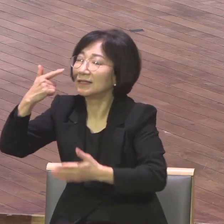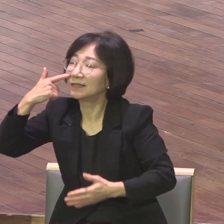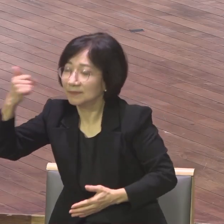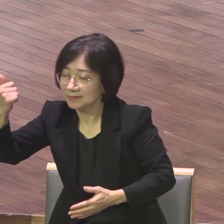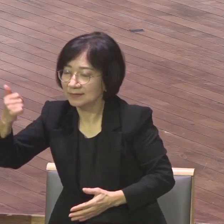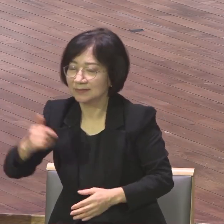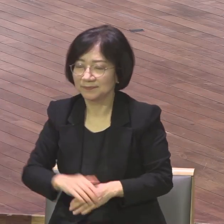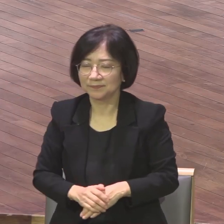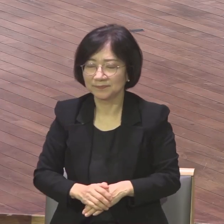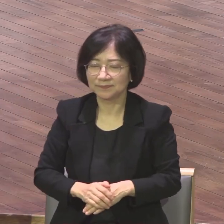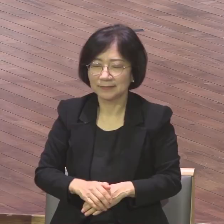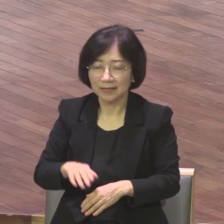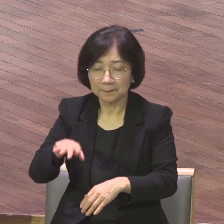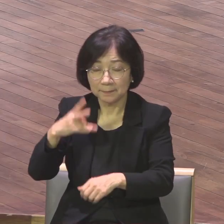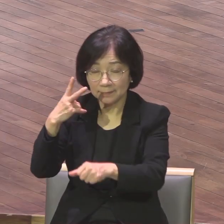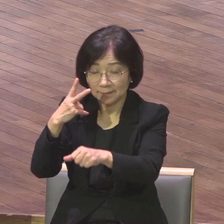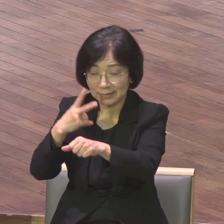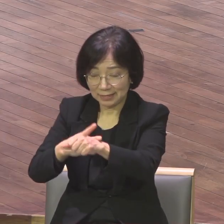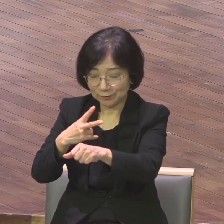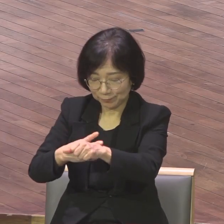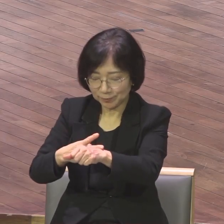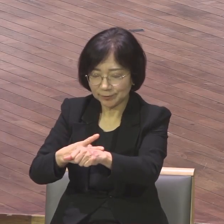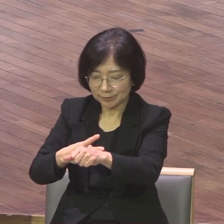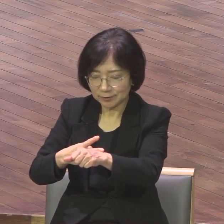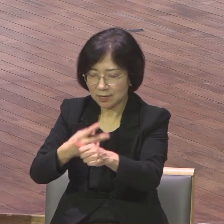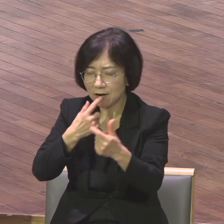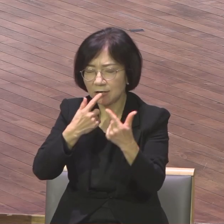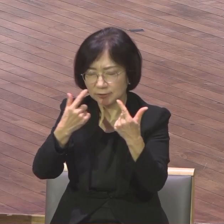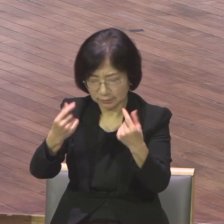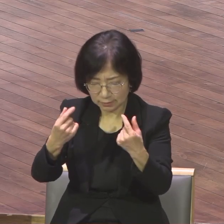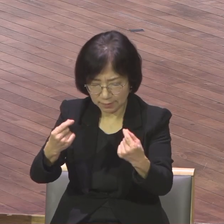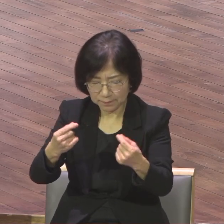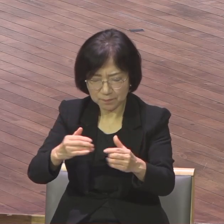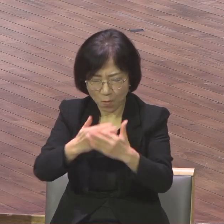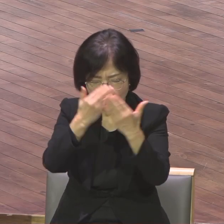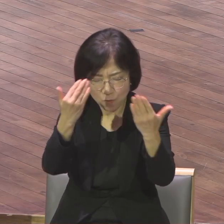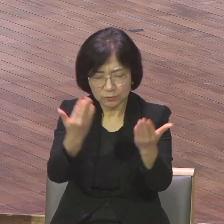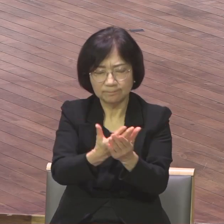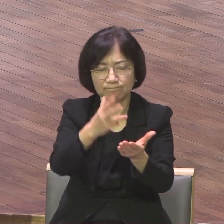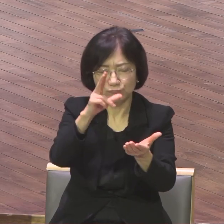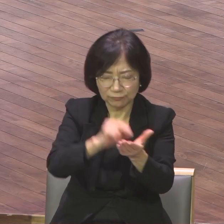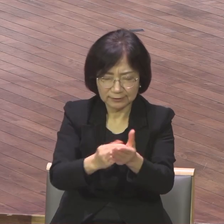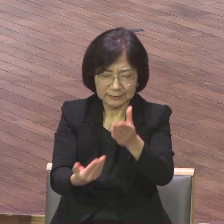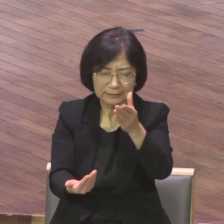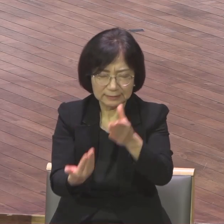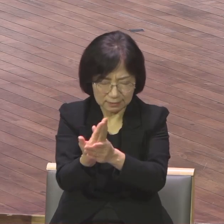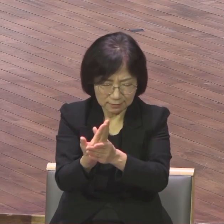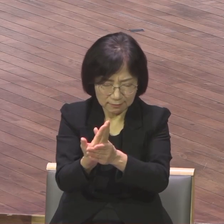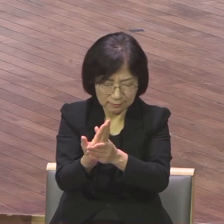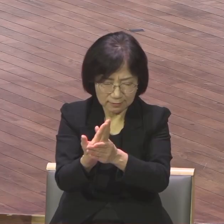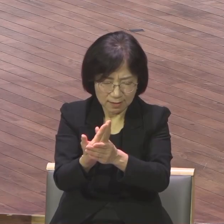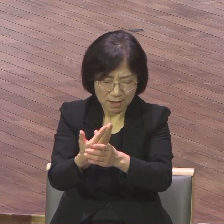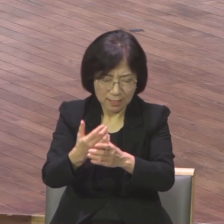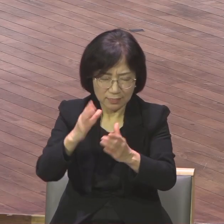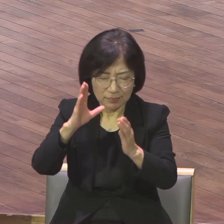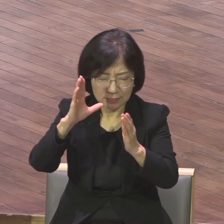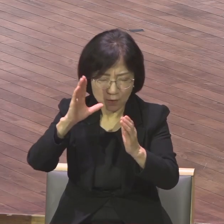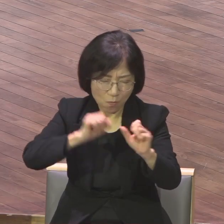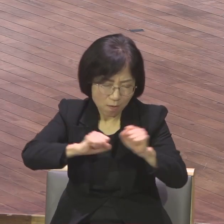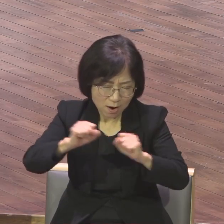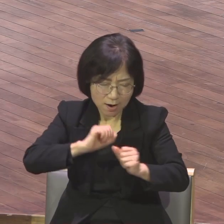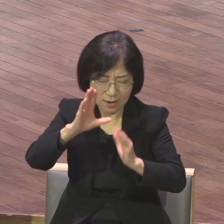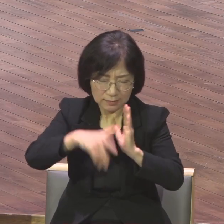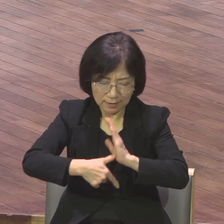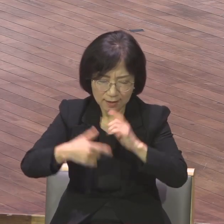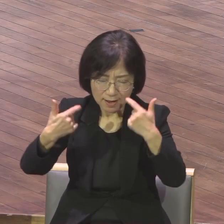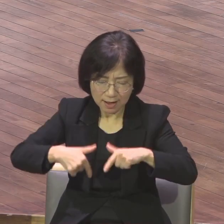바울처럼 모든 사역, 모든 사건, 모든 문제 하나님 앞에 합당한가 늘 질문하고